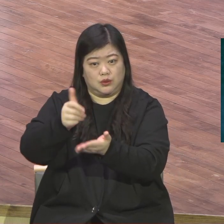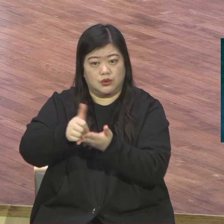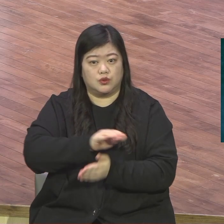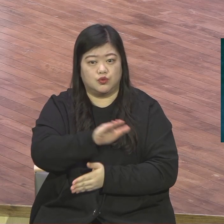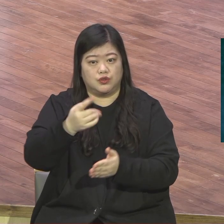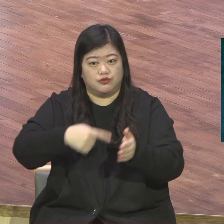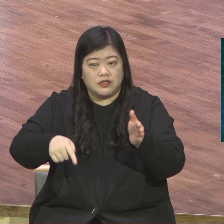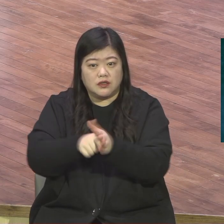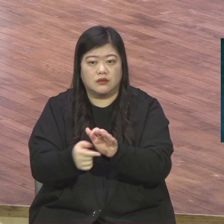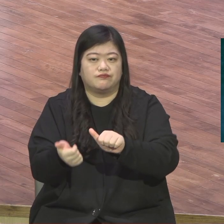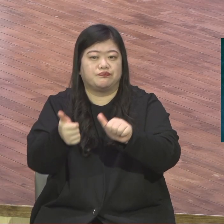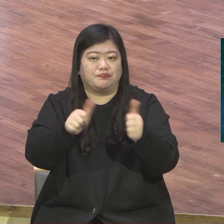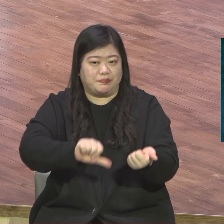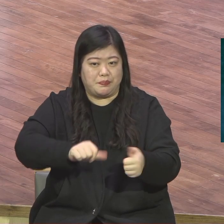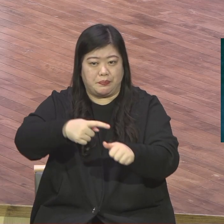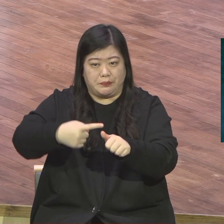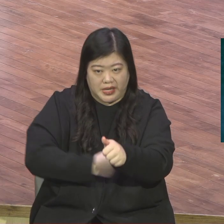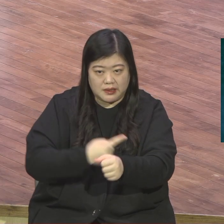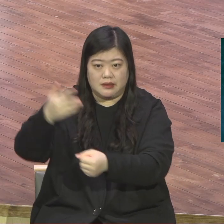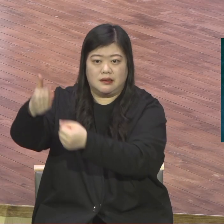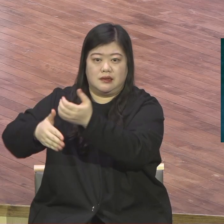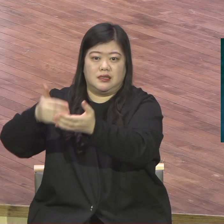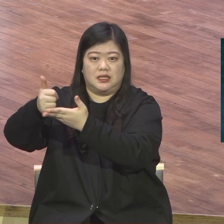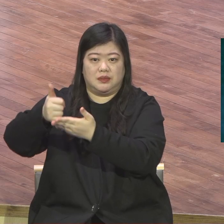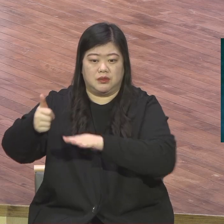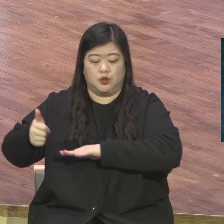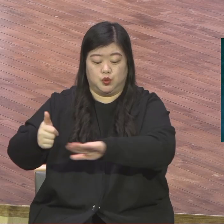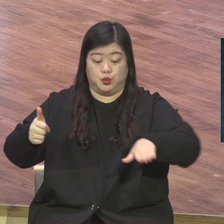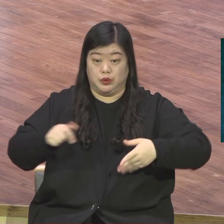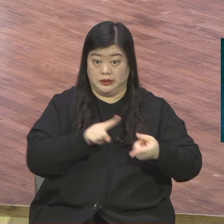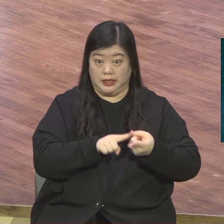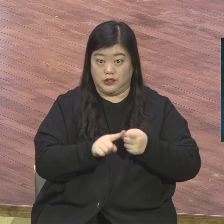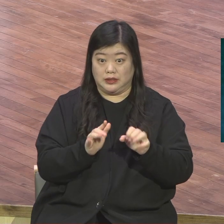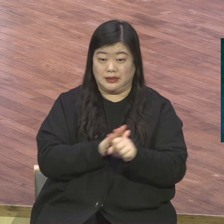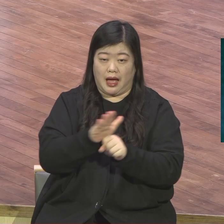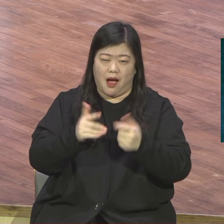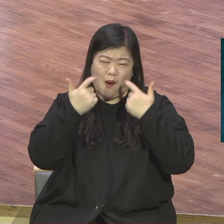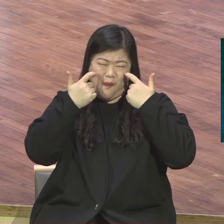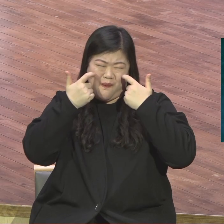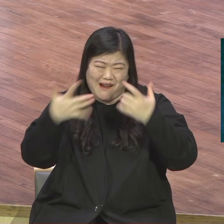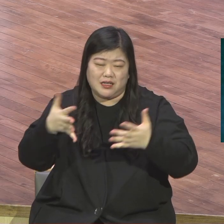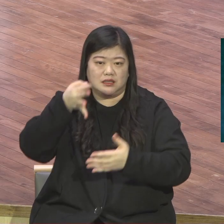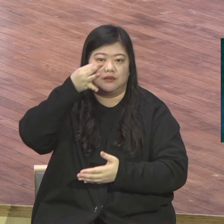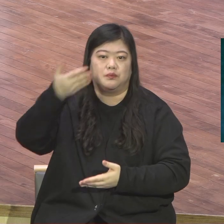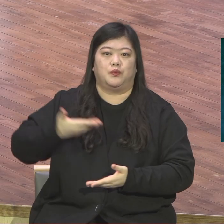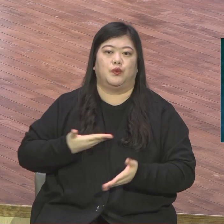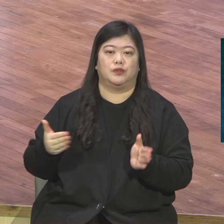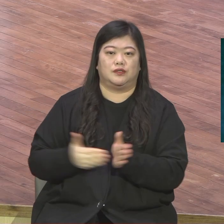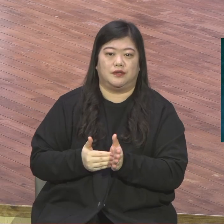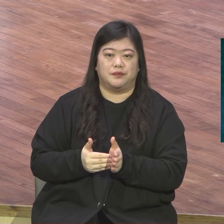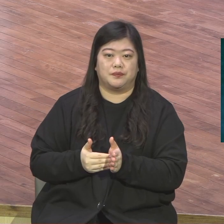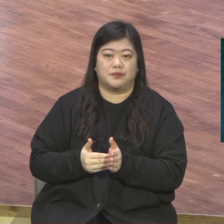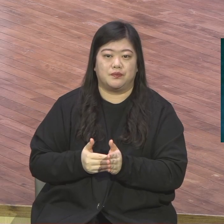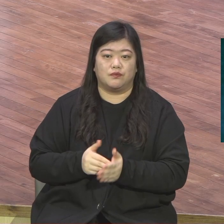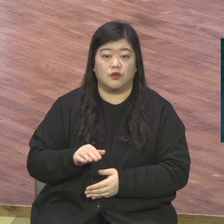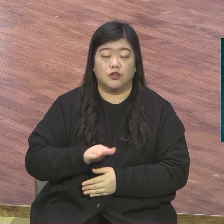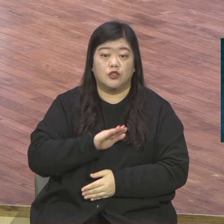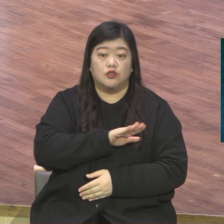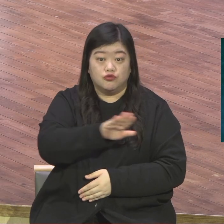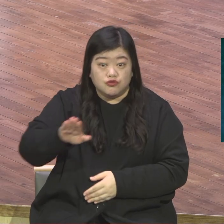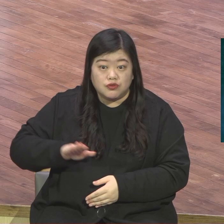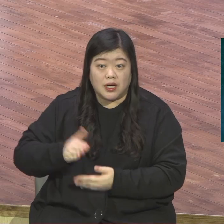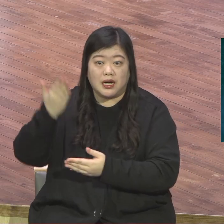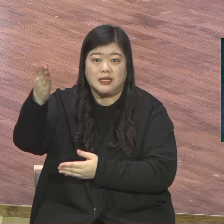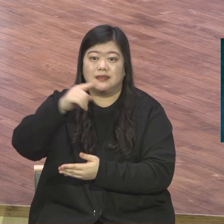죽으심으로 하나님께서 우리에 대한 자기의 사랑을 확증하셨느니라. 그러면 이제 우리가 그의 피로